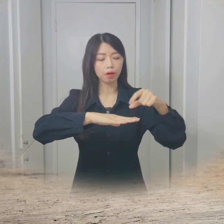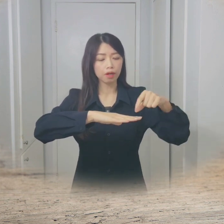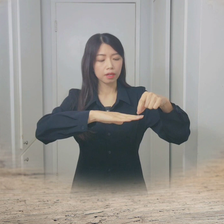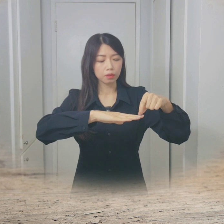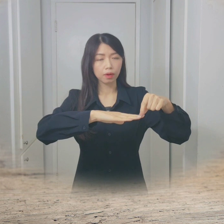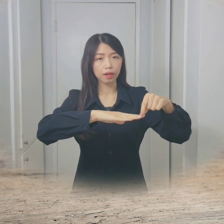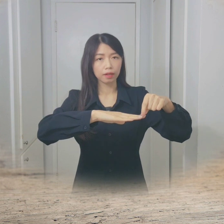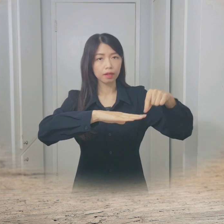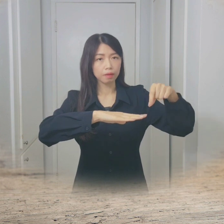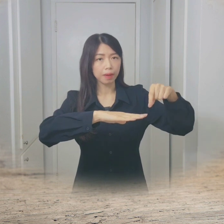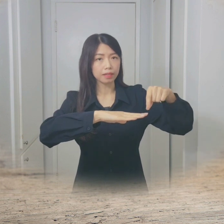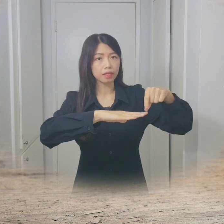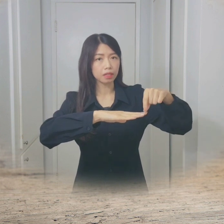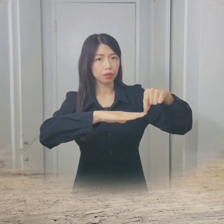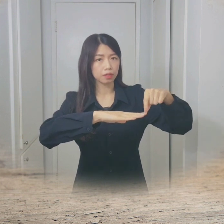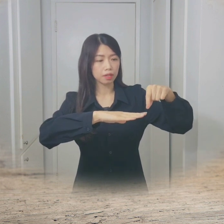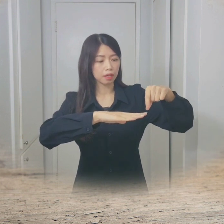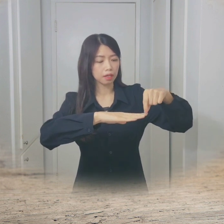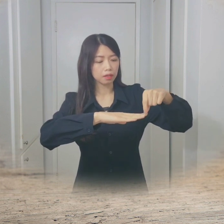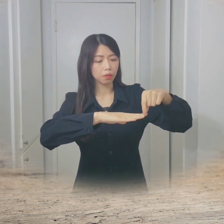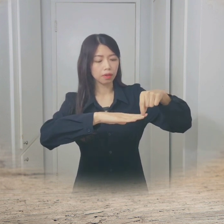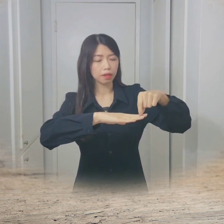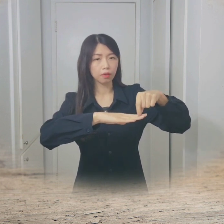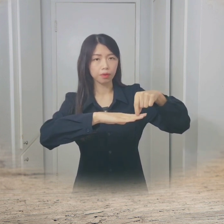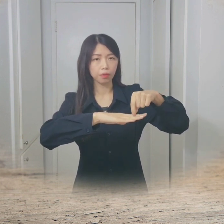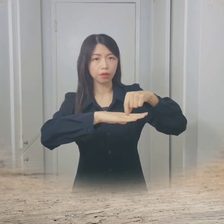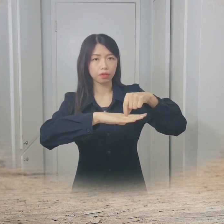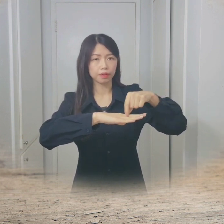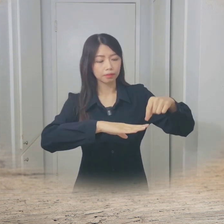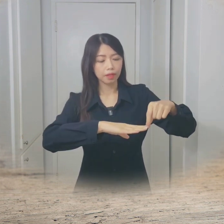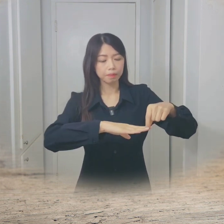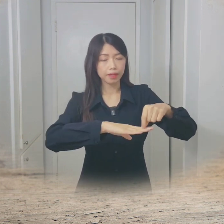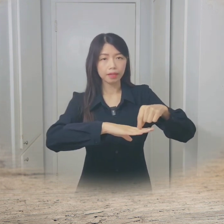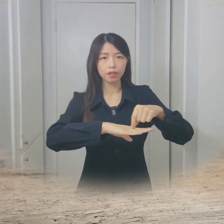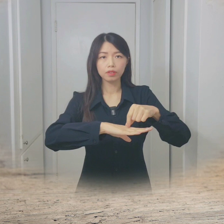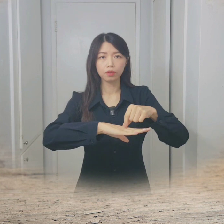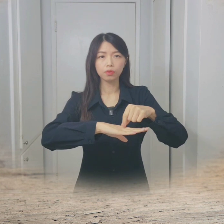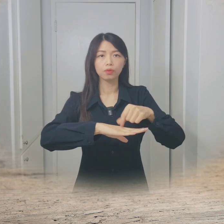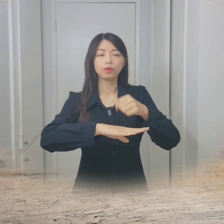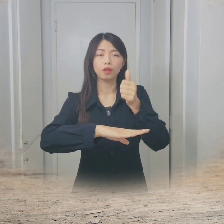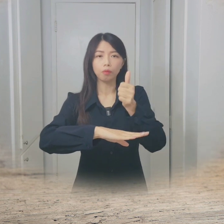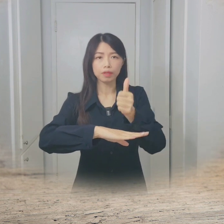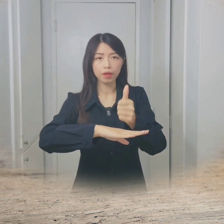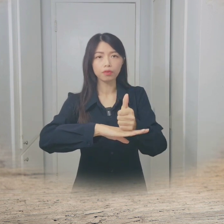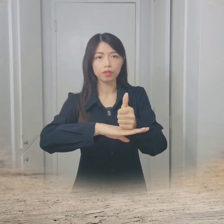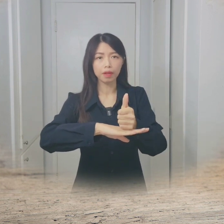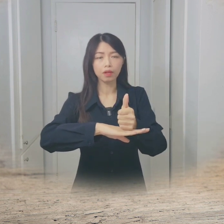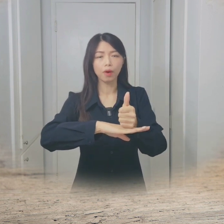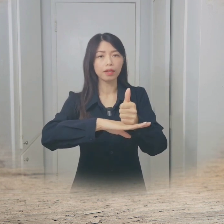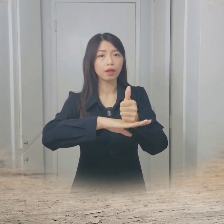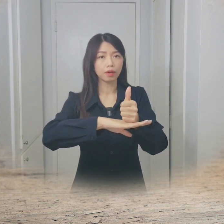이용해서 이 손가락을 반지를 끼우듯이 손끝에서 위를 올려주시면 돼요. 반지 끼우시고 엄지